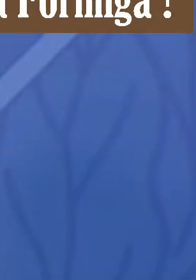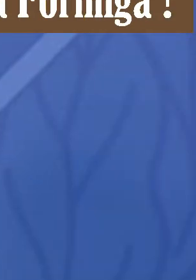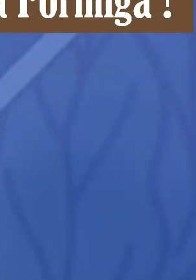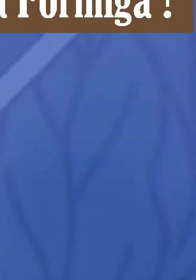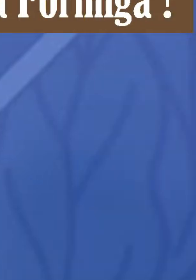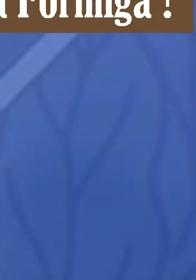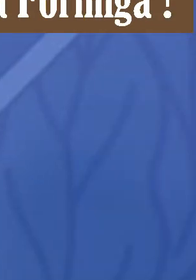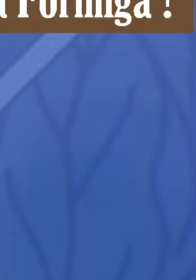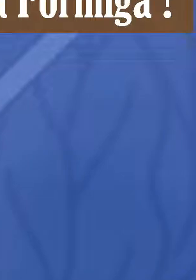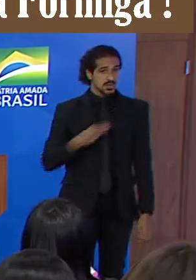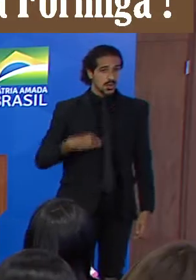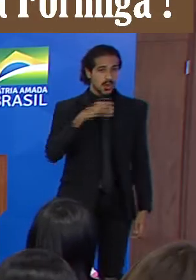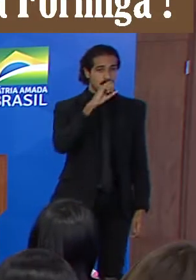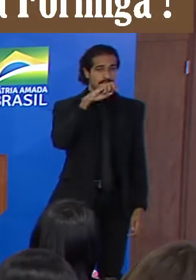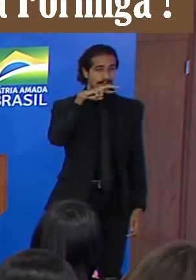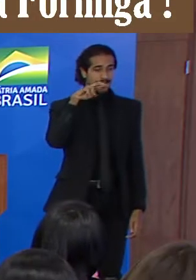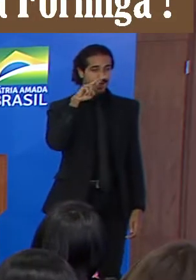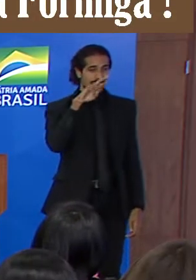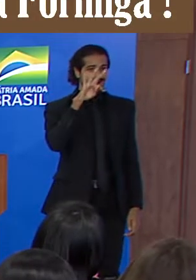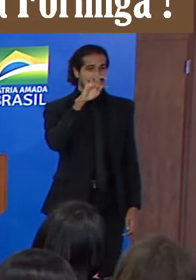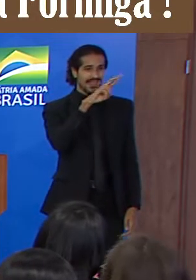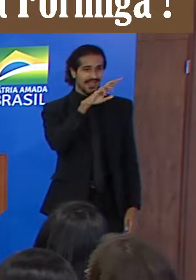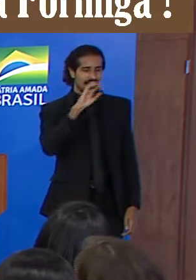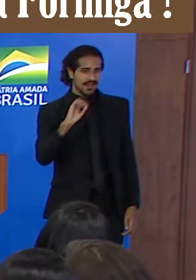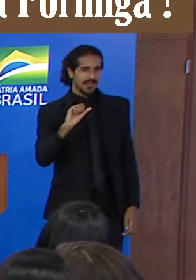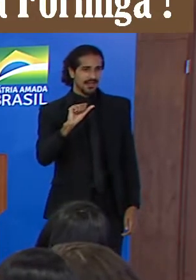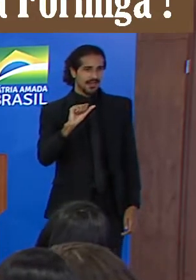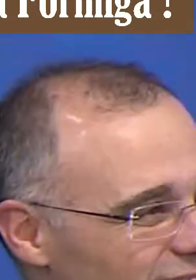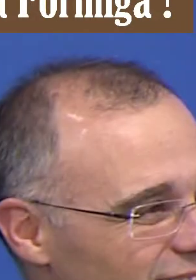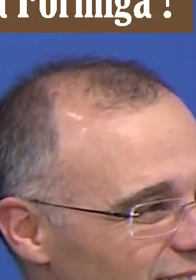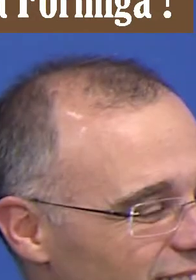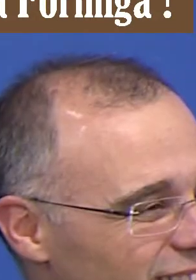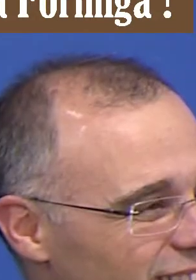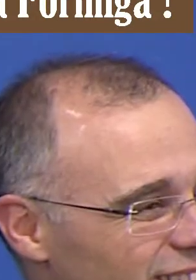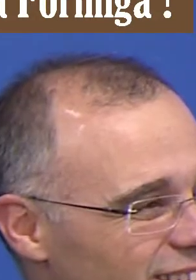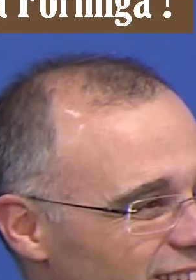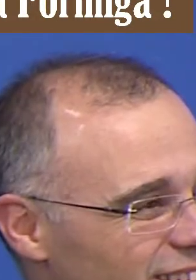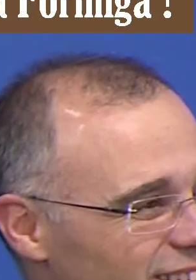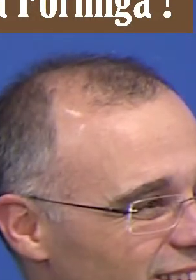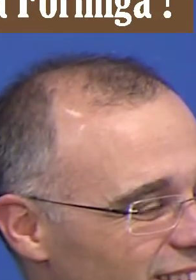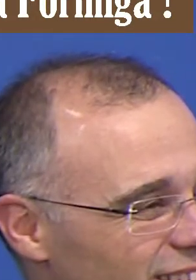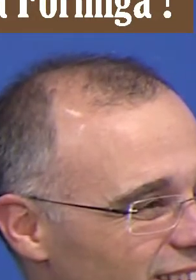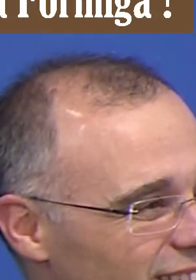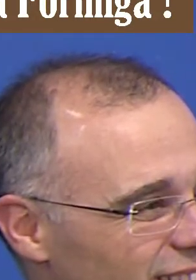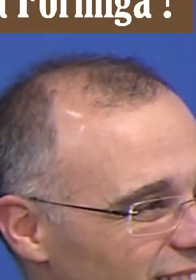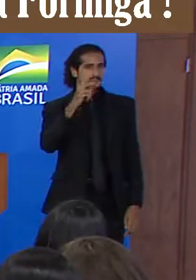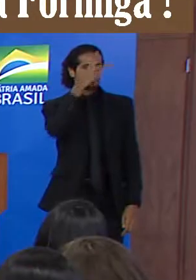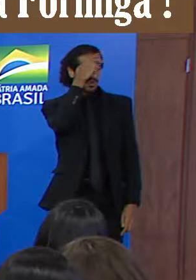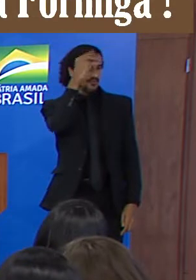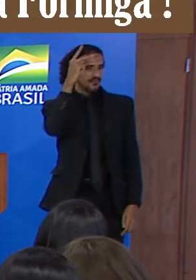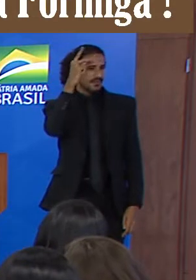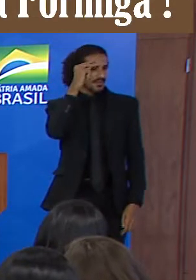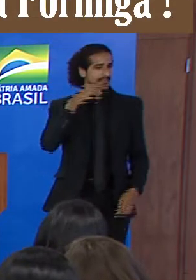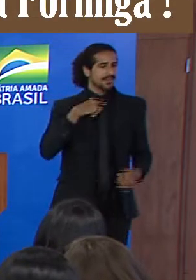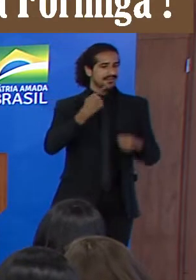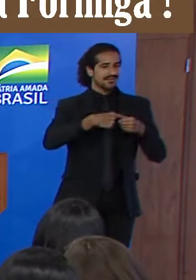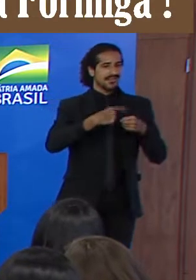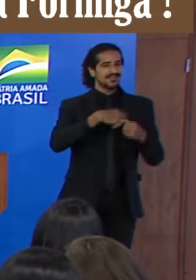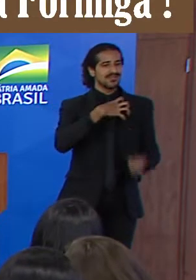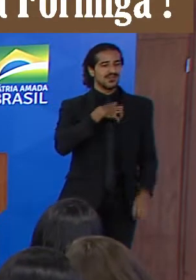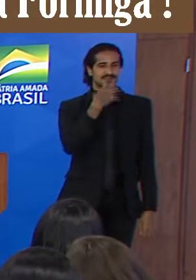Osmar Terra ilustríssimo senhor Antônio Carlos Magalhães Neto prefeito da minha querida cidade, Salvador